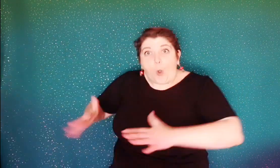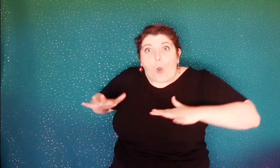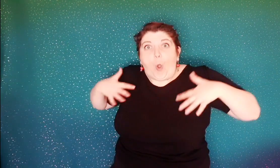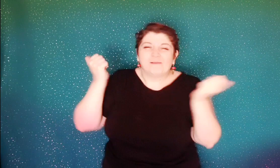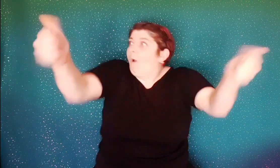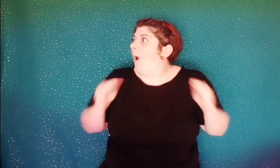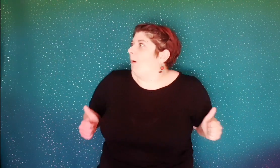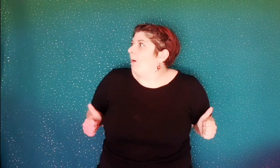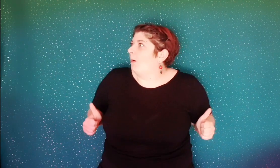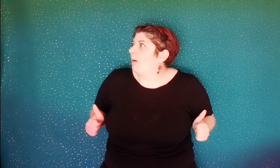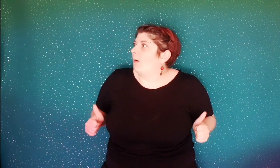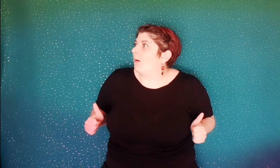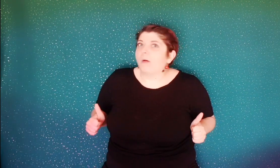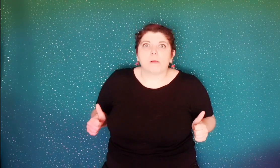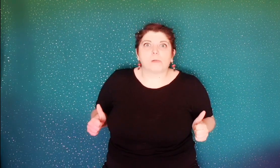il entend un gros crac.